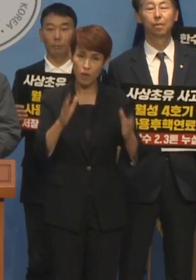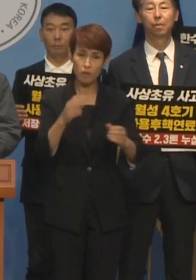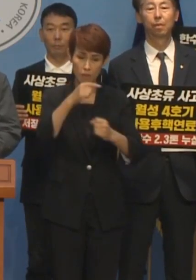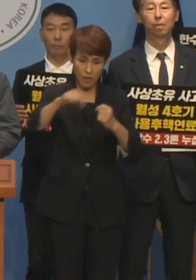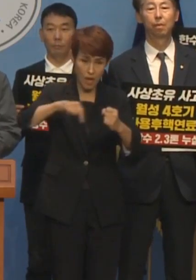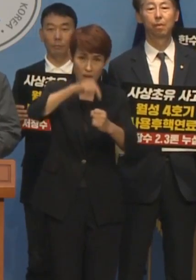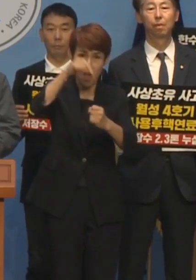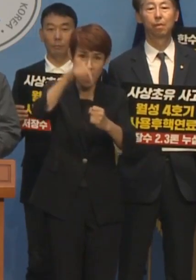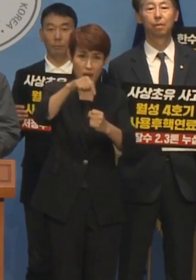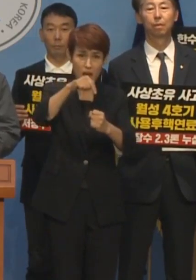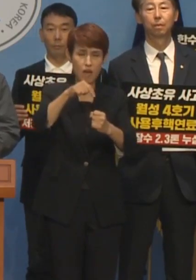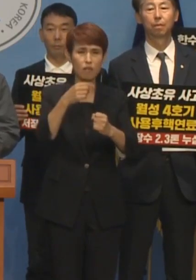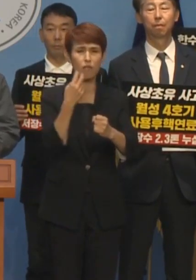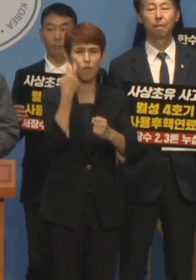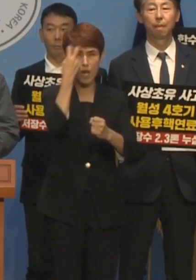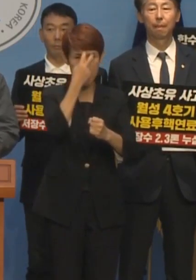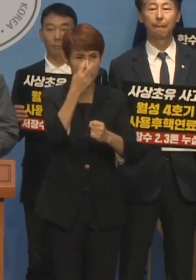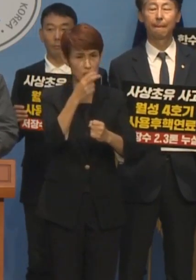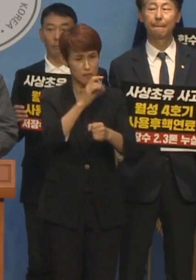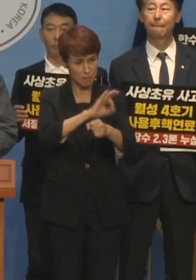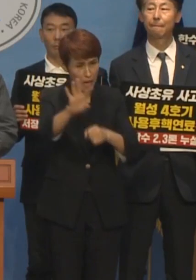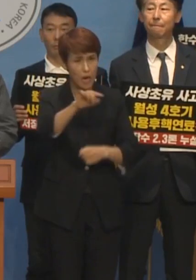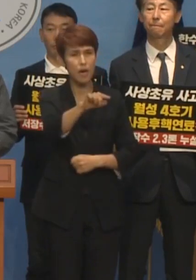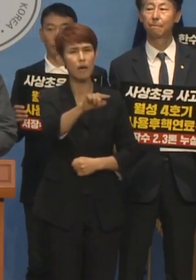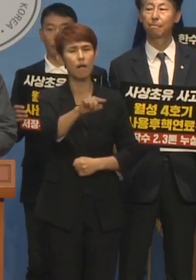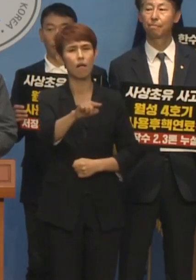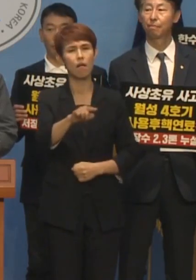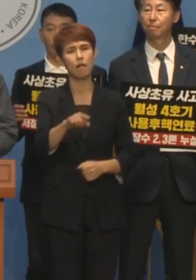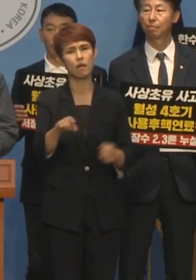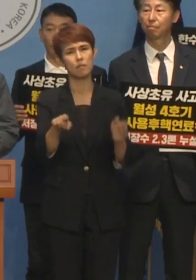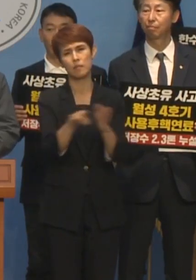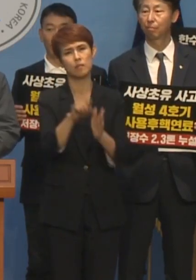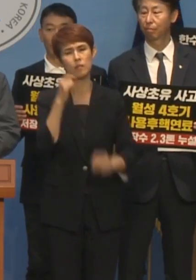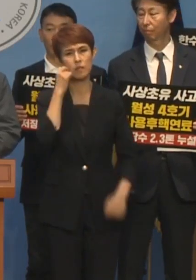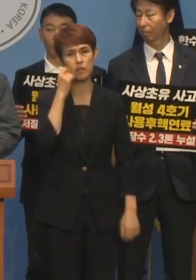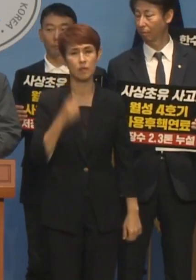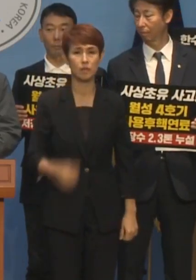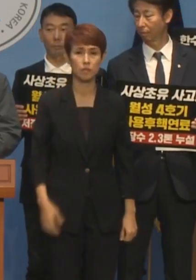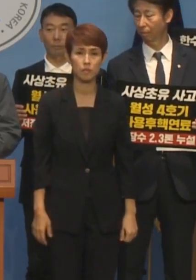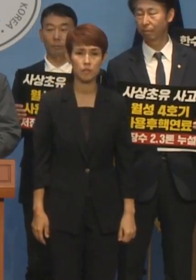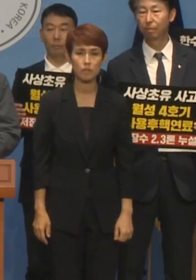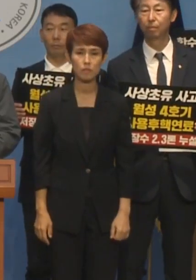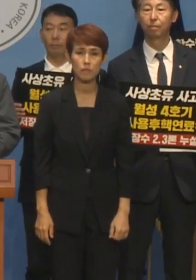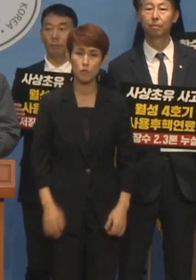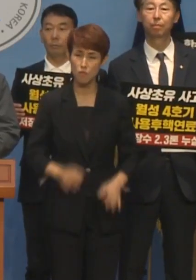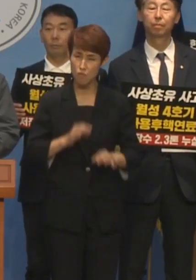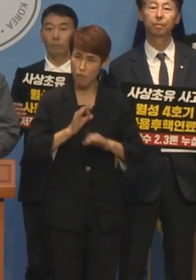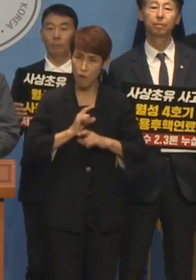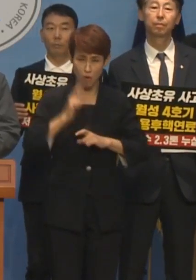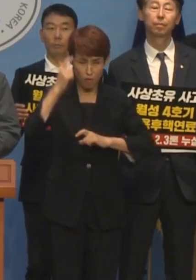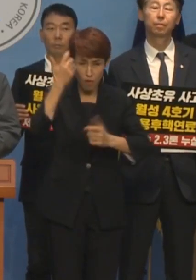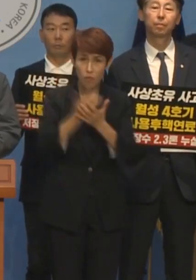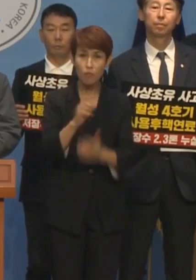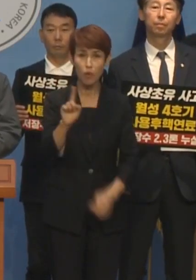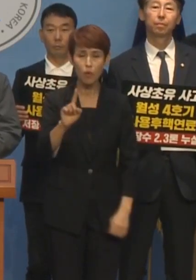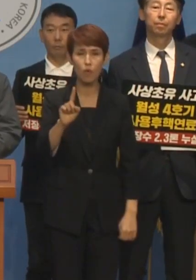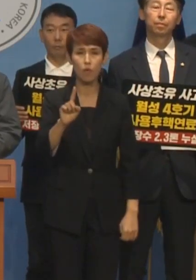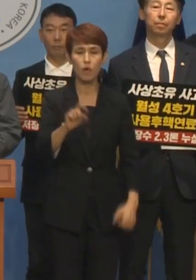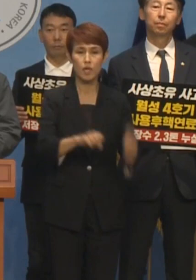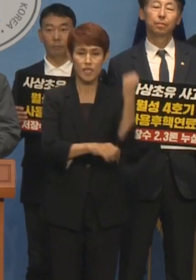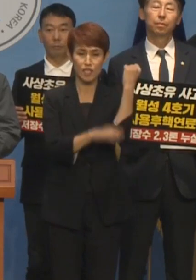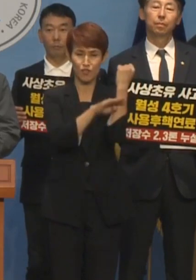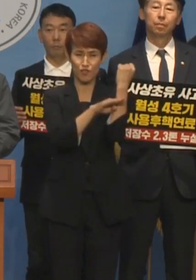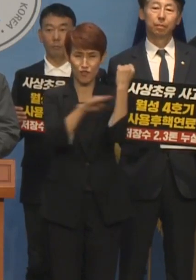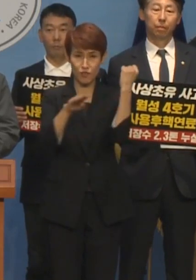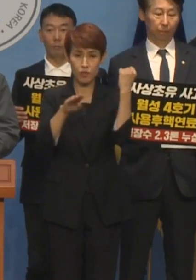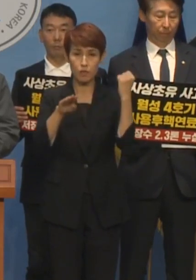핵물질을 관리해왔다는 현실이 믿기지 않습니다. 그런데 더 놀라운 일이 있었습니다. 기준치의 100배가